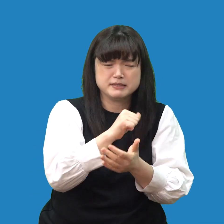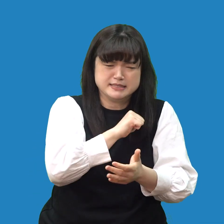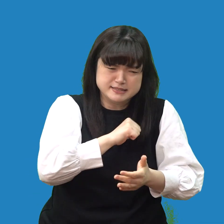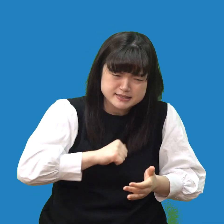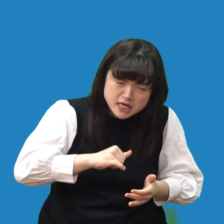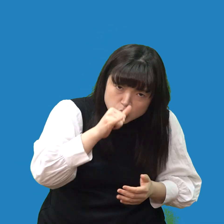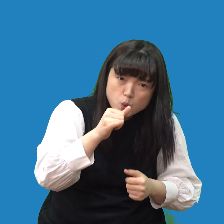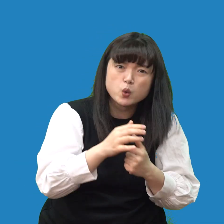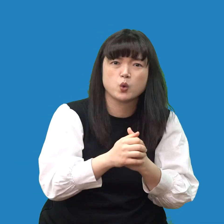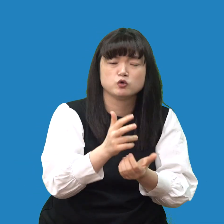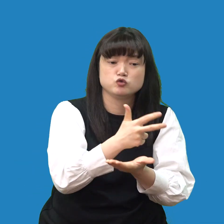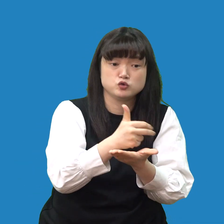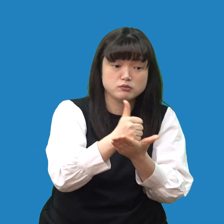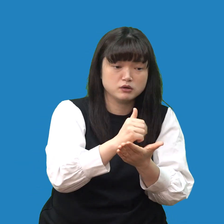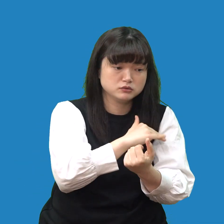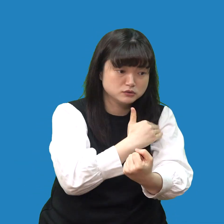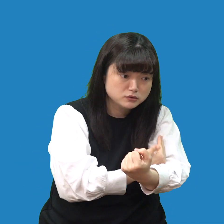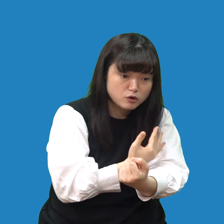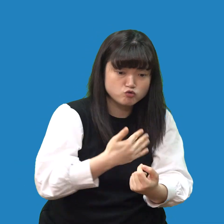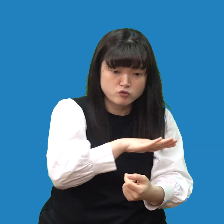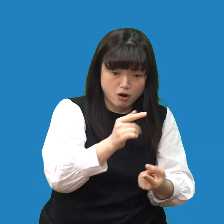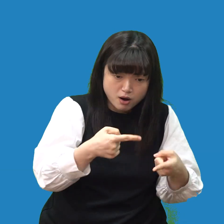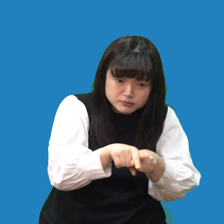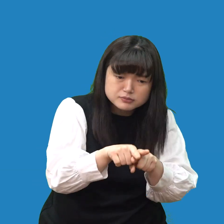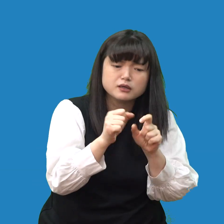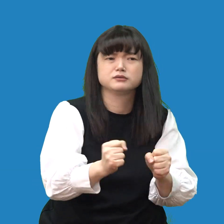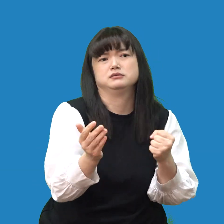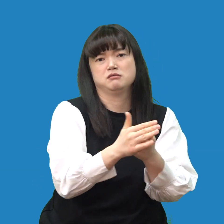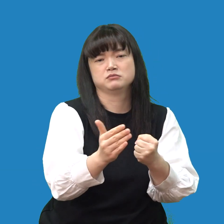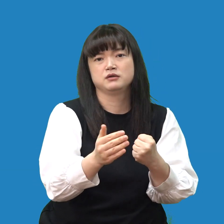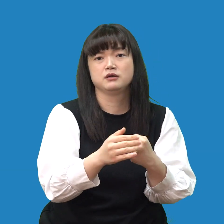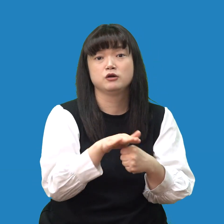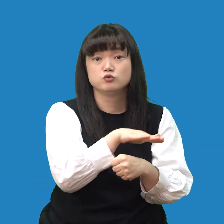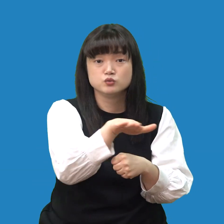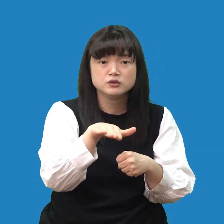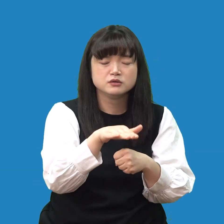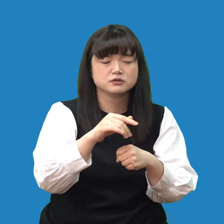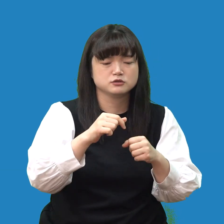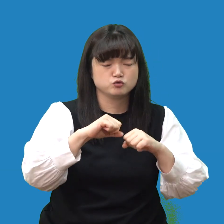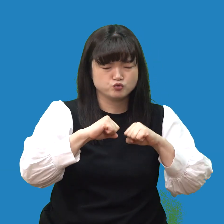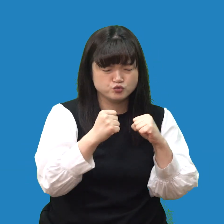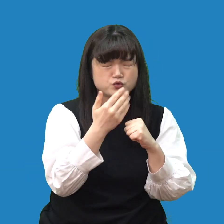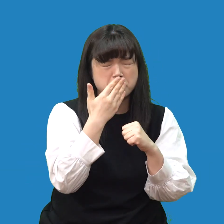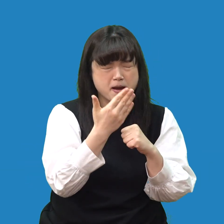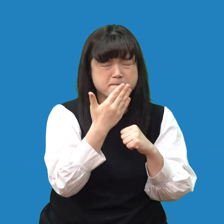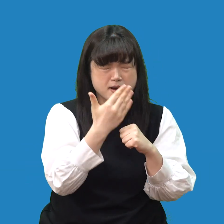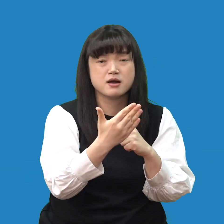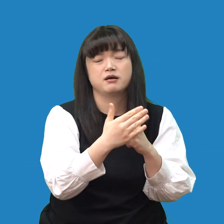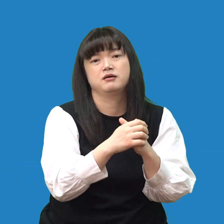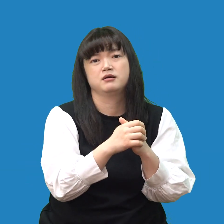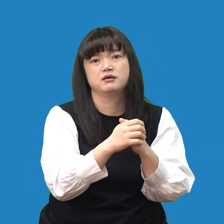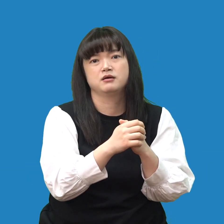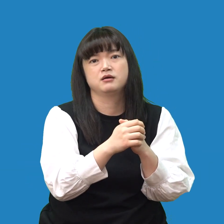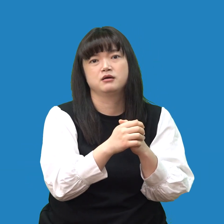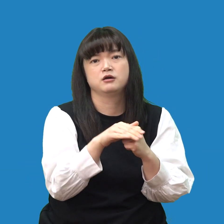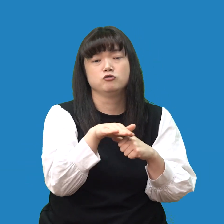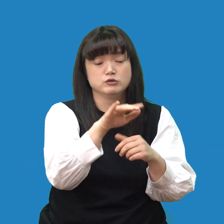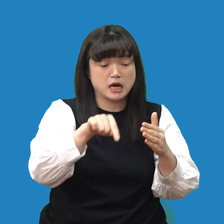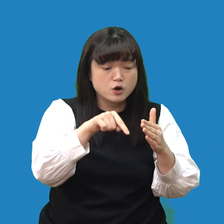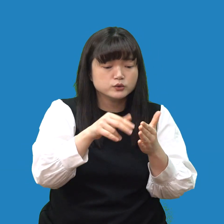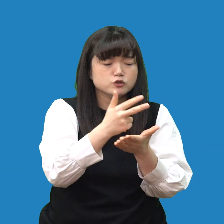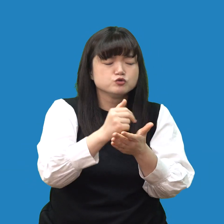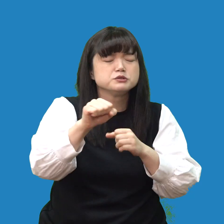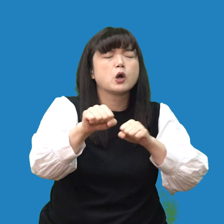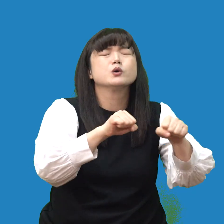인내가 있었고 주님의 능력이 우리와 함께 하시기 때문에 우리가 순종의 걸음을 한 걸음만 내디뎌도 우리 가운데